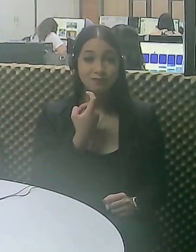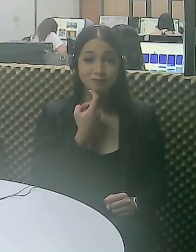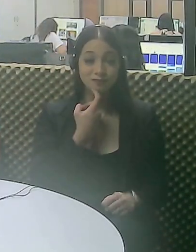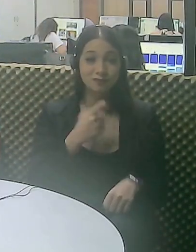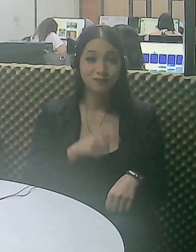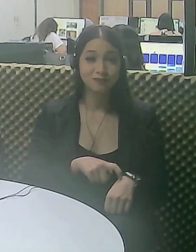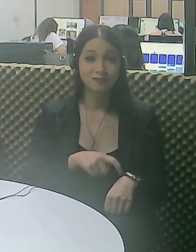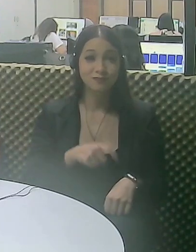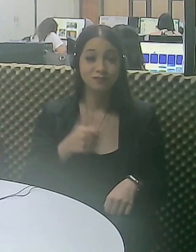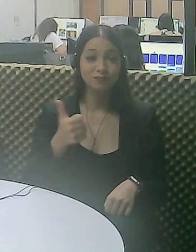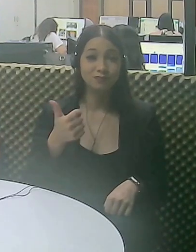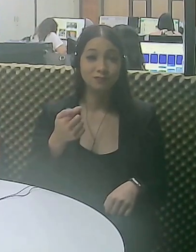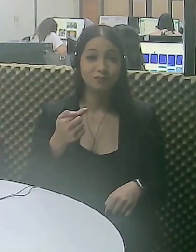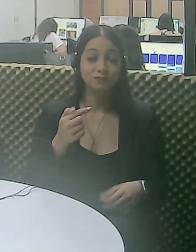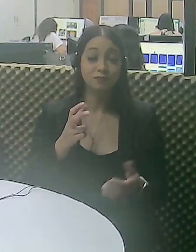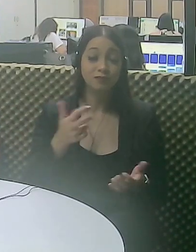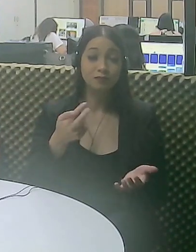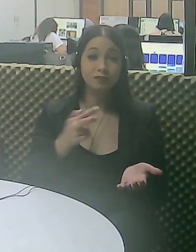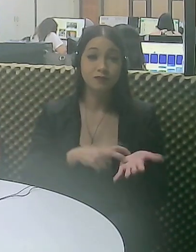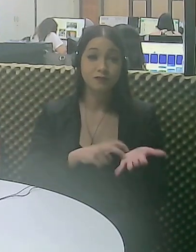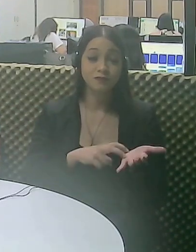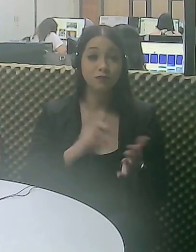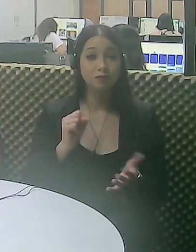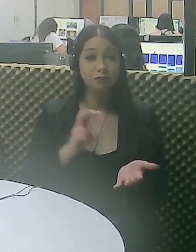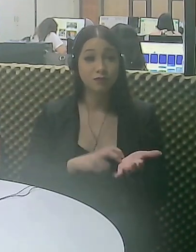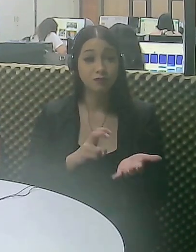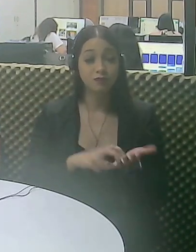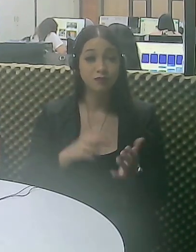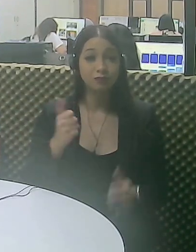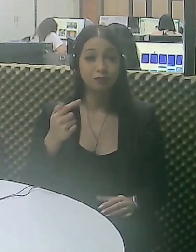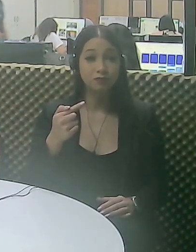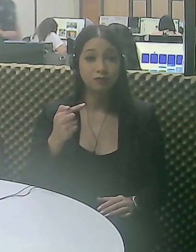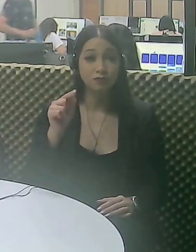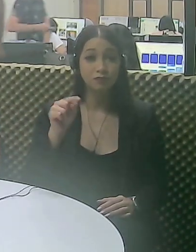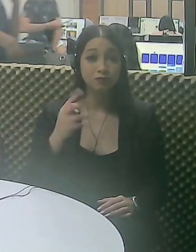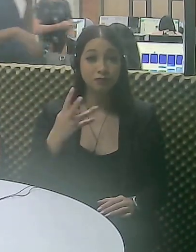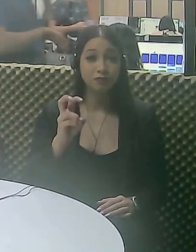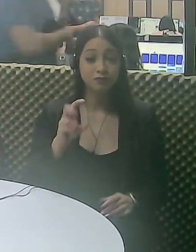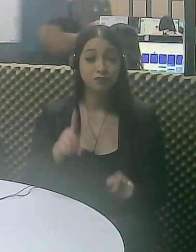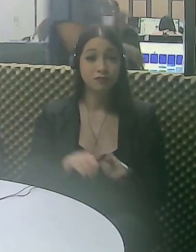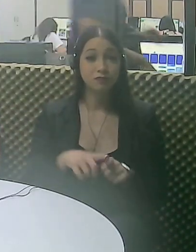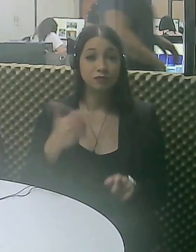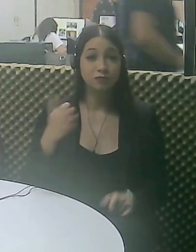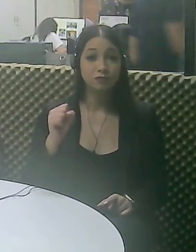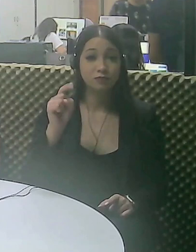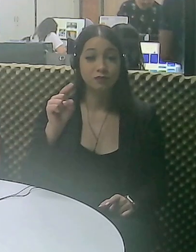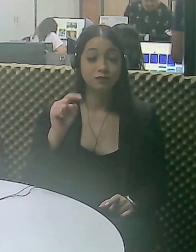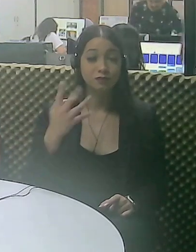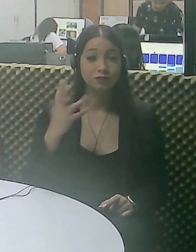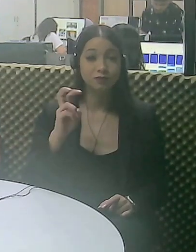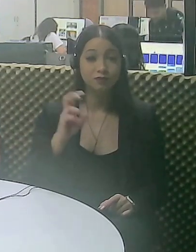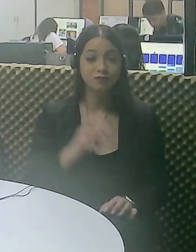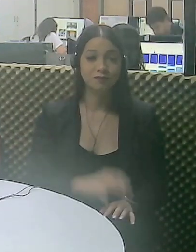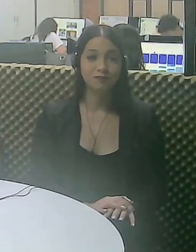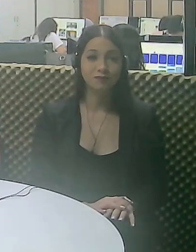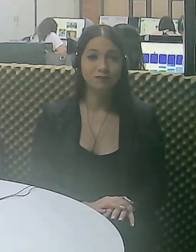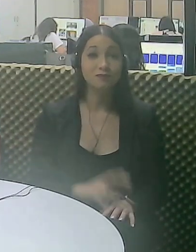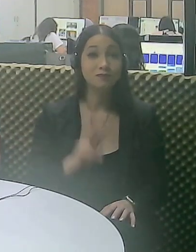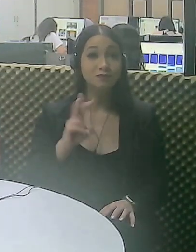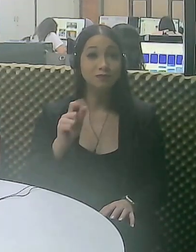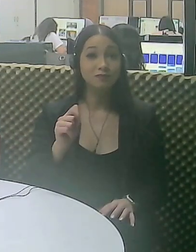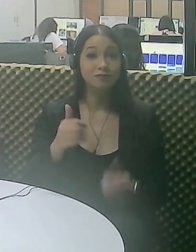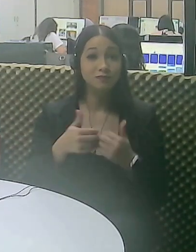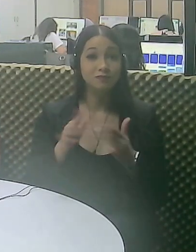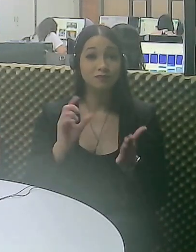sexta-feira, às 7 da manhã, 8 da manhã, 17h45 e 18h45. Ainda tem vaga